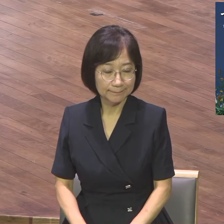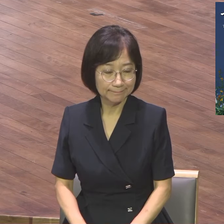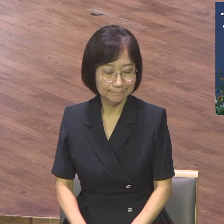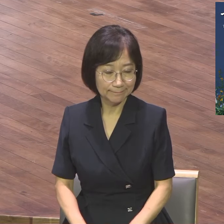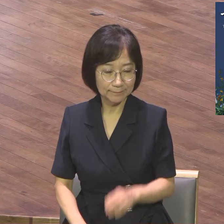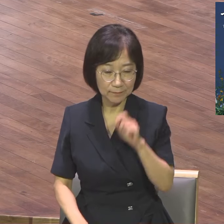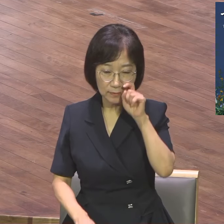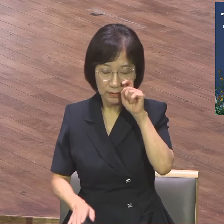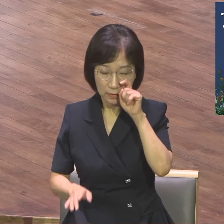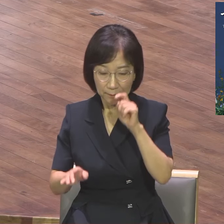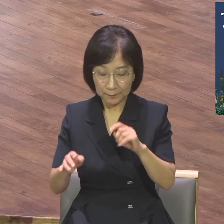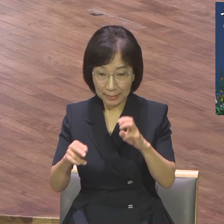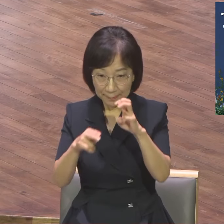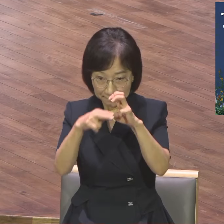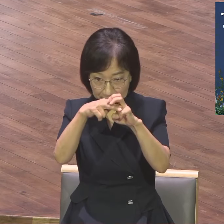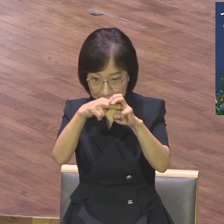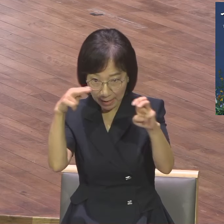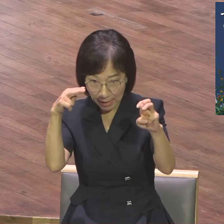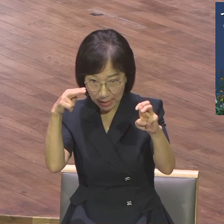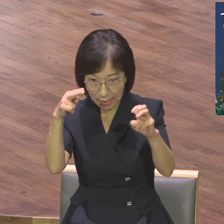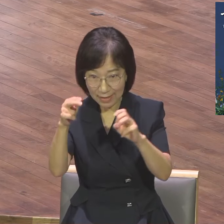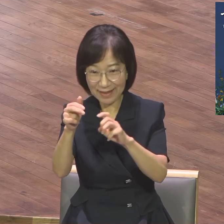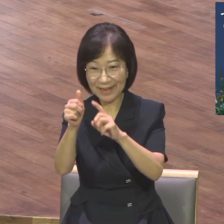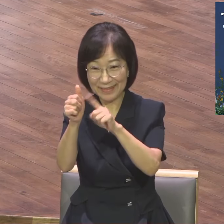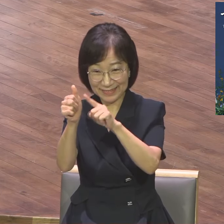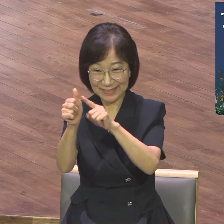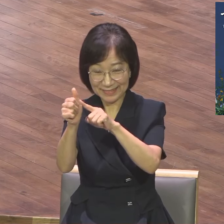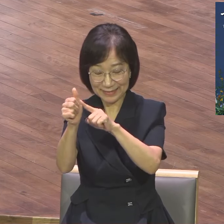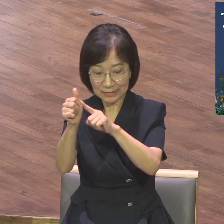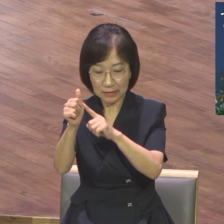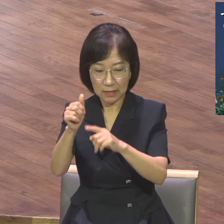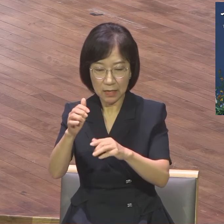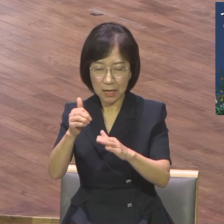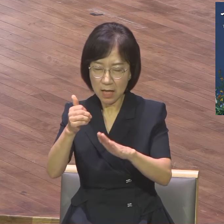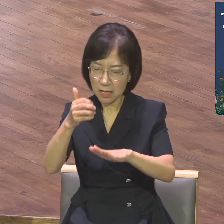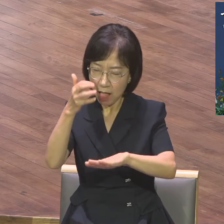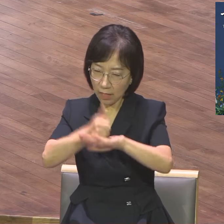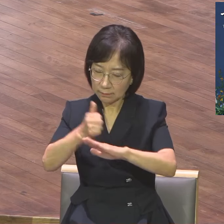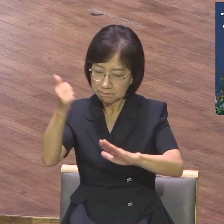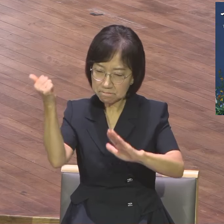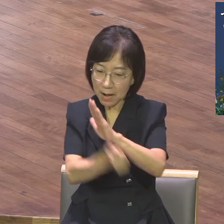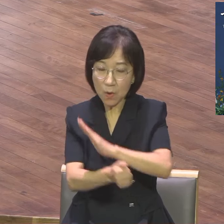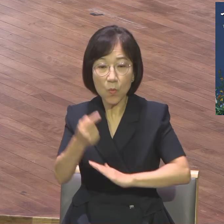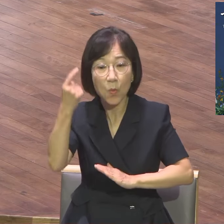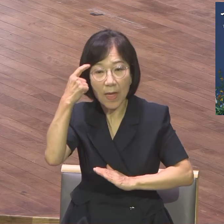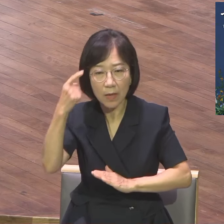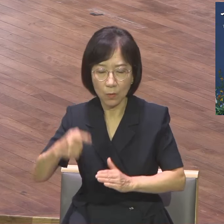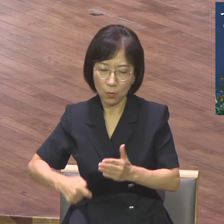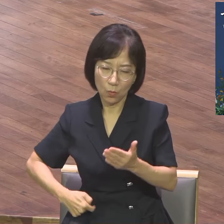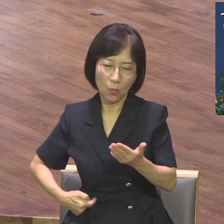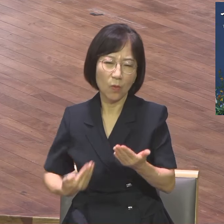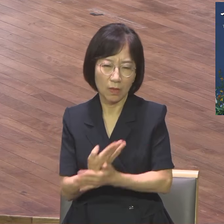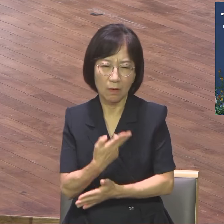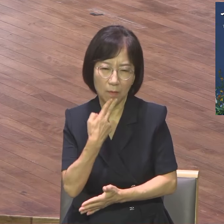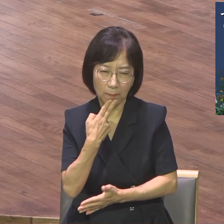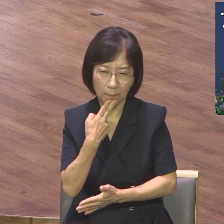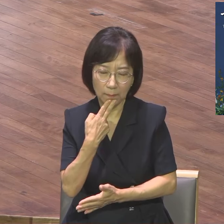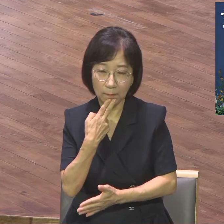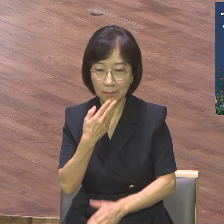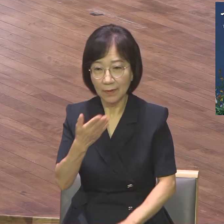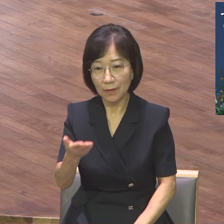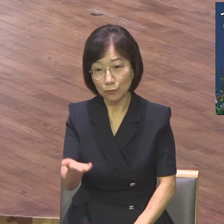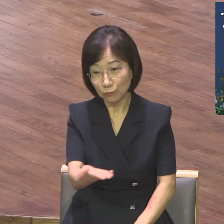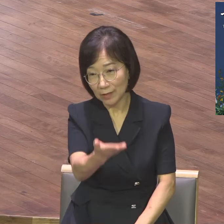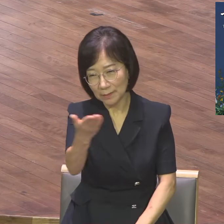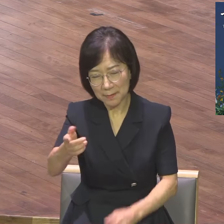때문에 망한 것이 아니라 회개하지 않았기 때문에 망한 거예요. 회개. 여러분 회개의 길 바랍니다. 매일 회개해도